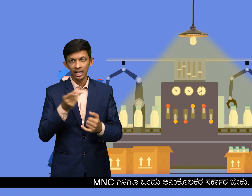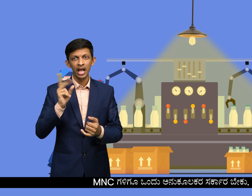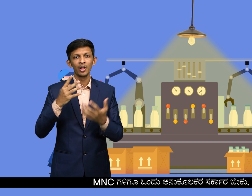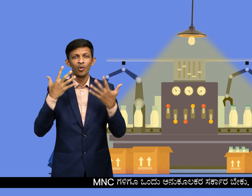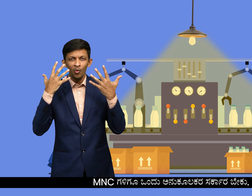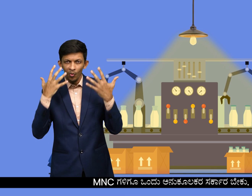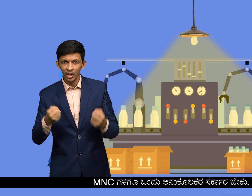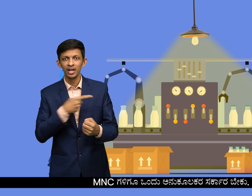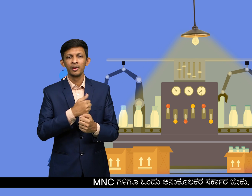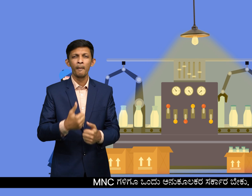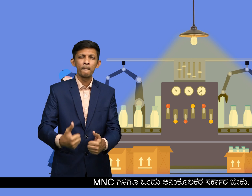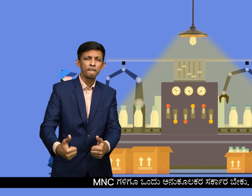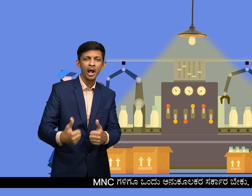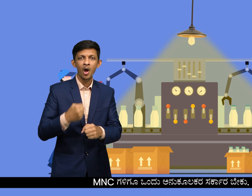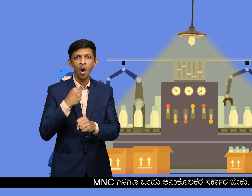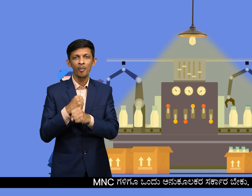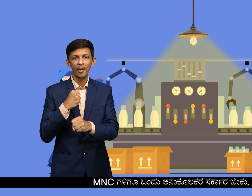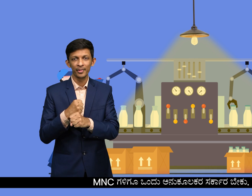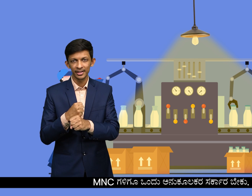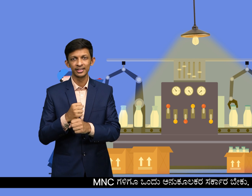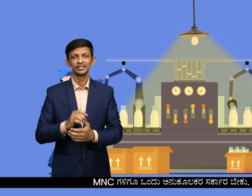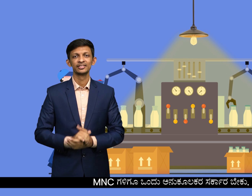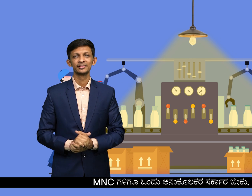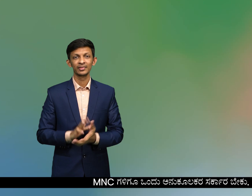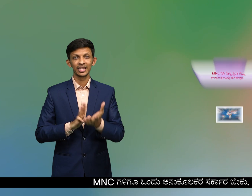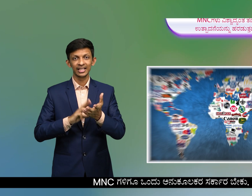ಎಂಎನ್ಸಿಗಳಿಗೂ ಒಂದು ಅನುಕೂಲಕರ ಸರ್ಕಾರ ಬೇಕು.